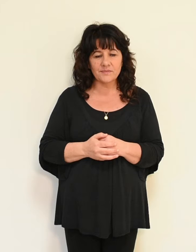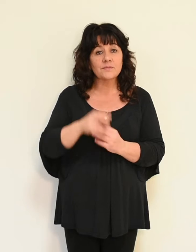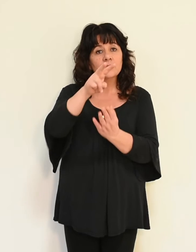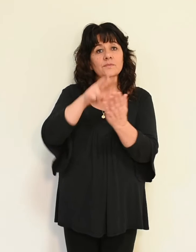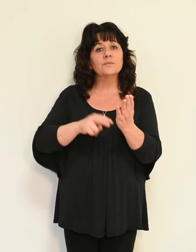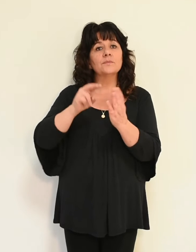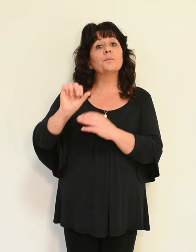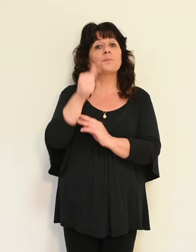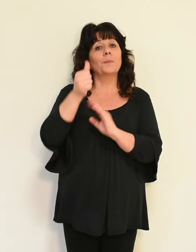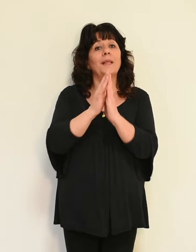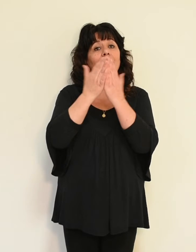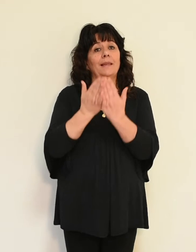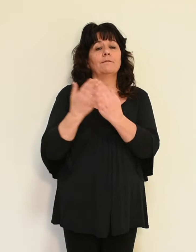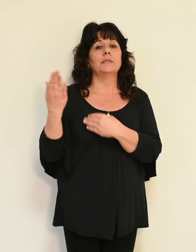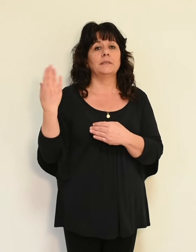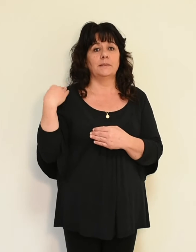Lecture du premier livre de Samuel.